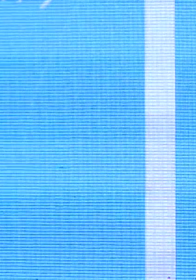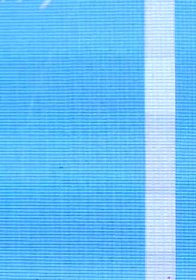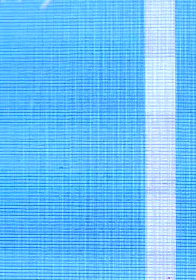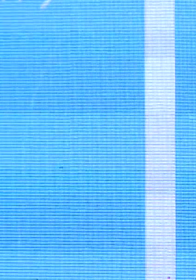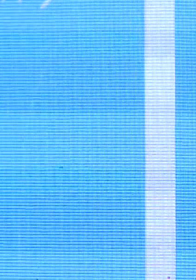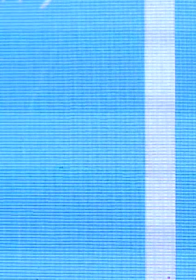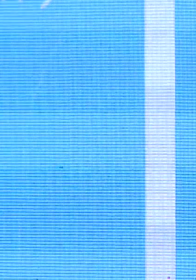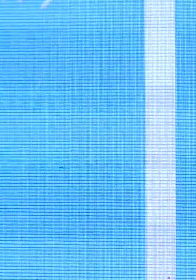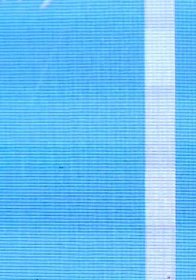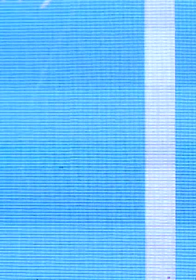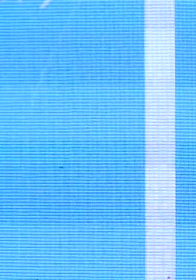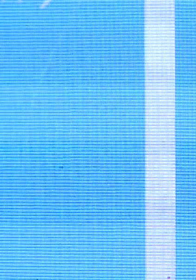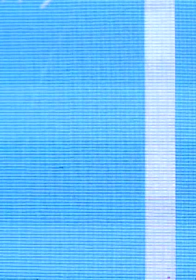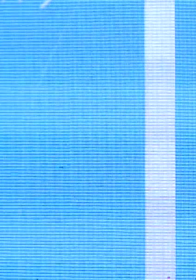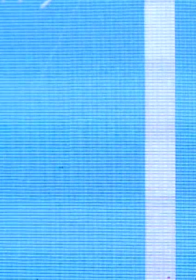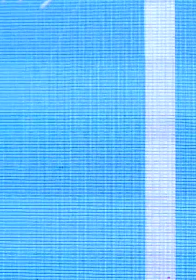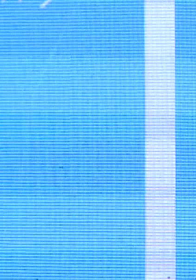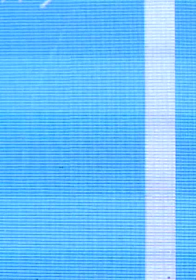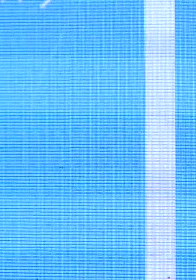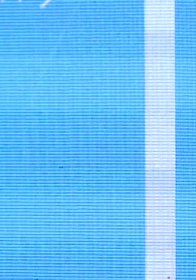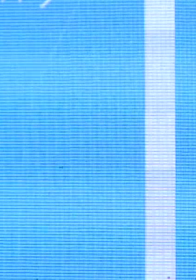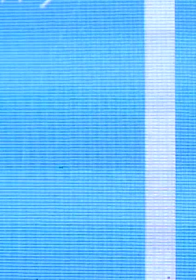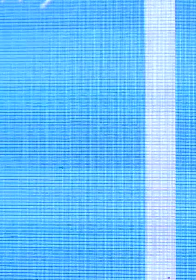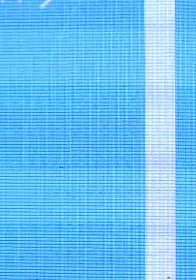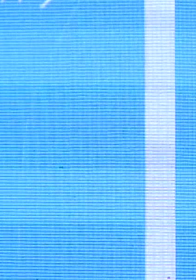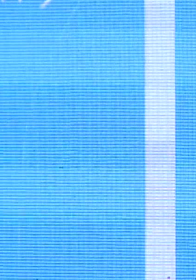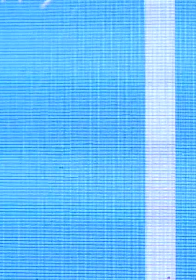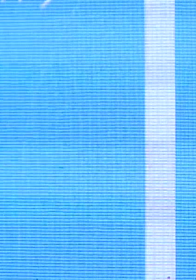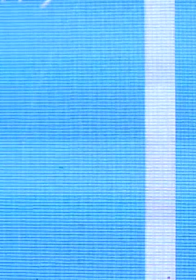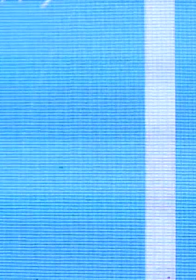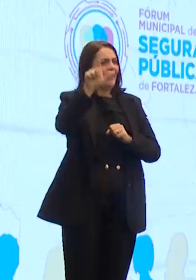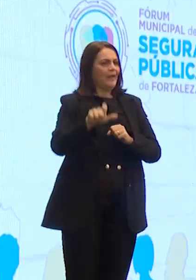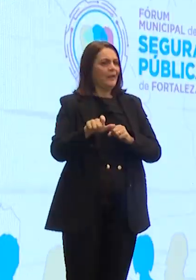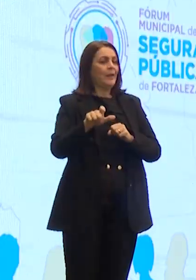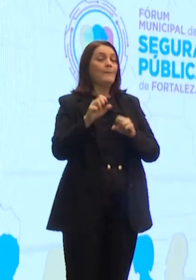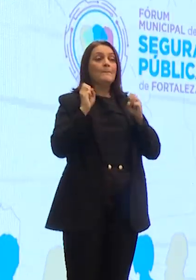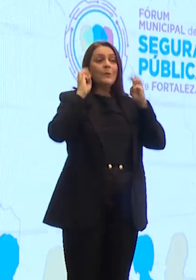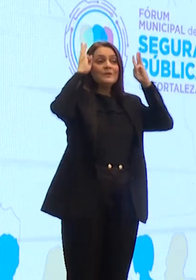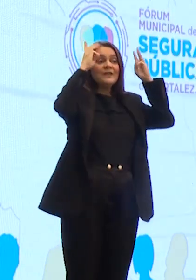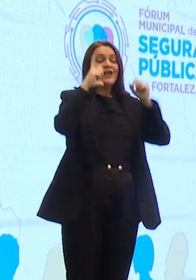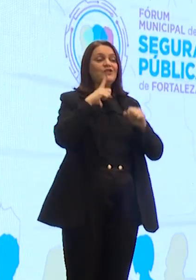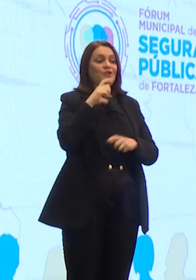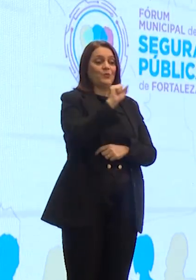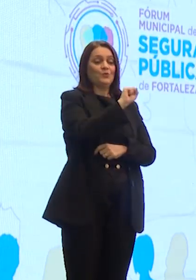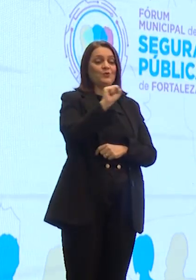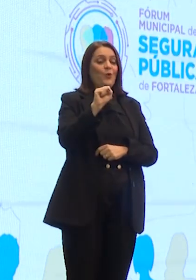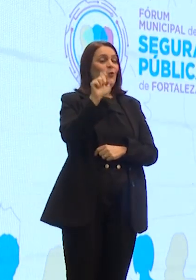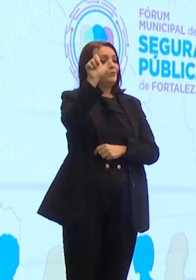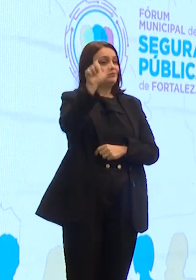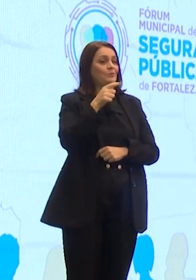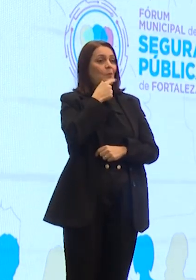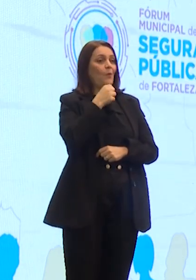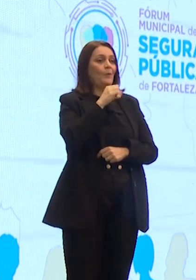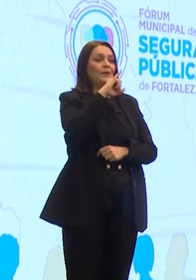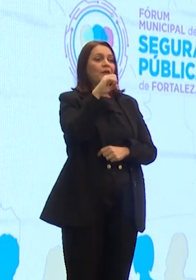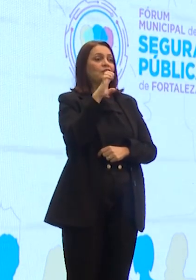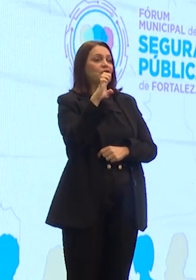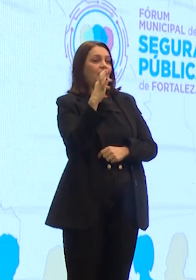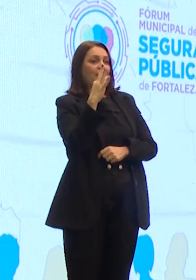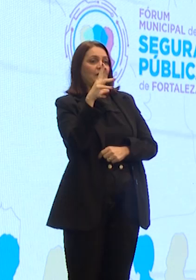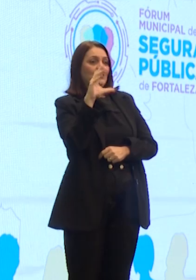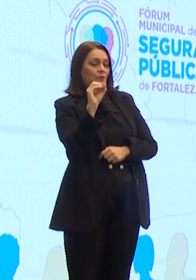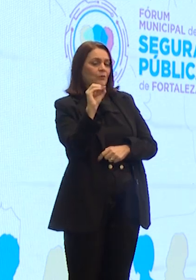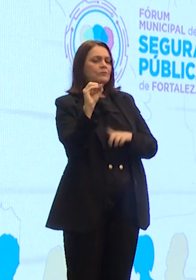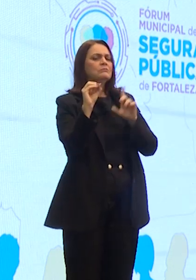bem deles. Jetro tinha um sogro gente boa, Moisés tinha um sogro gente boa, o Jetro. E um dia, Jetro